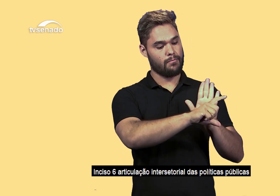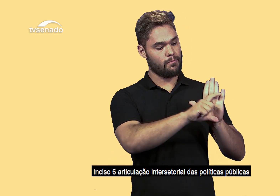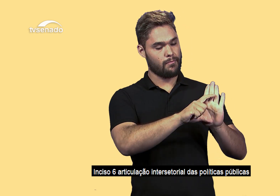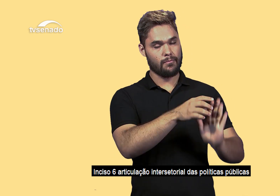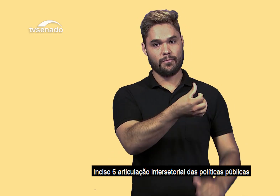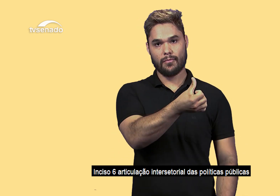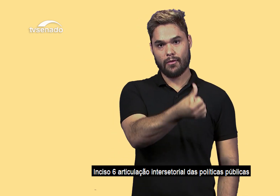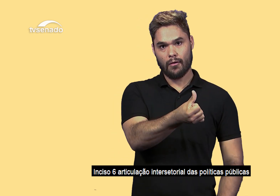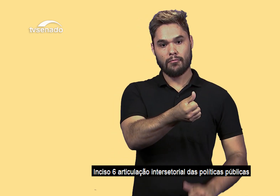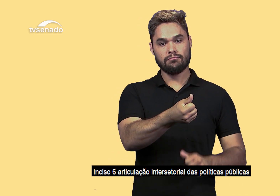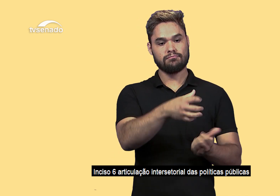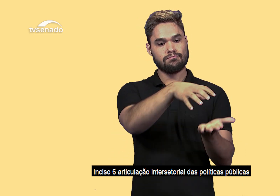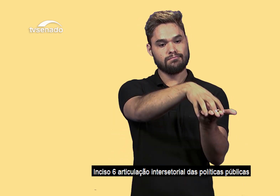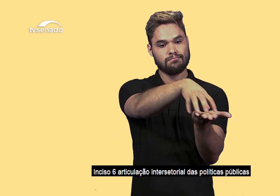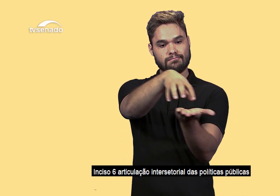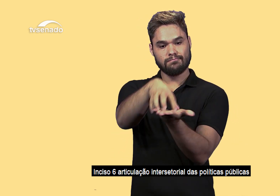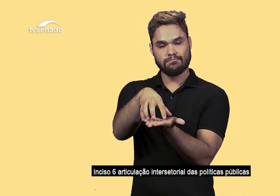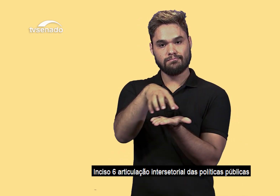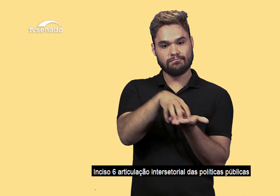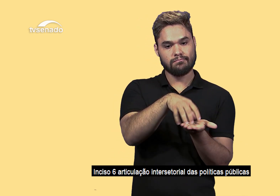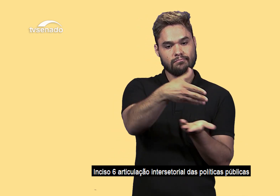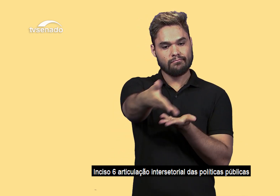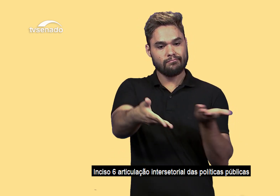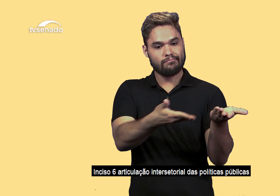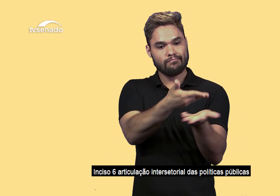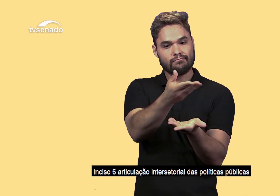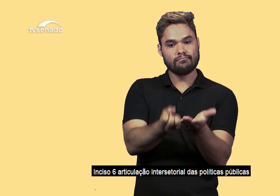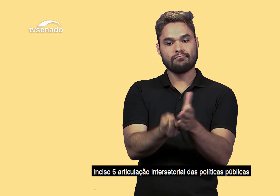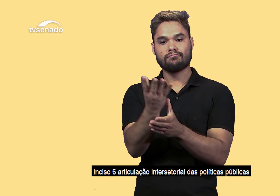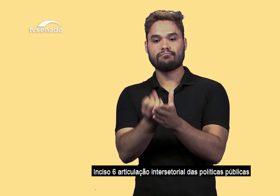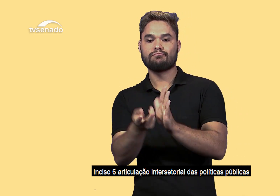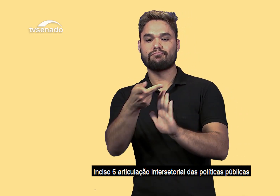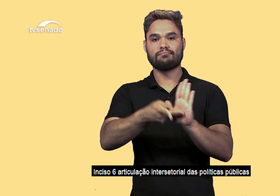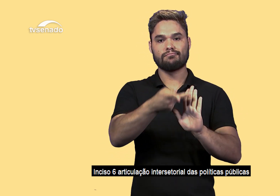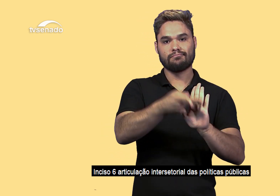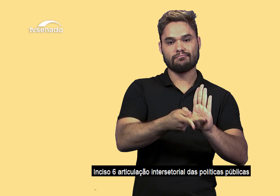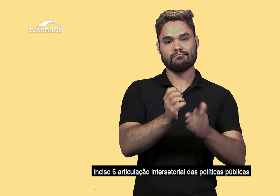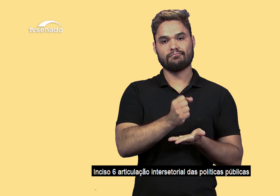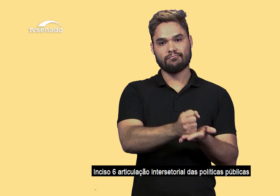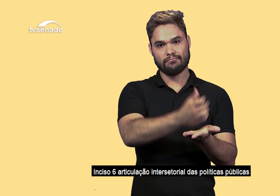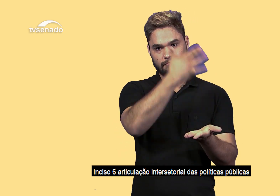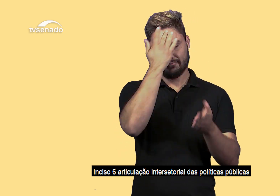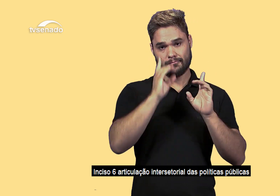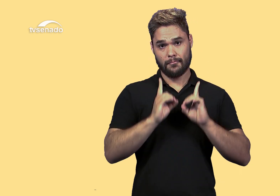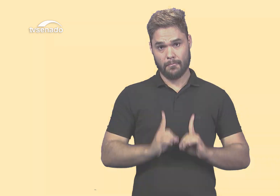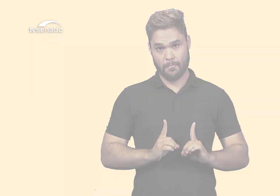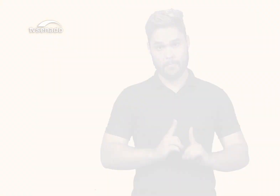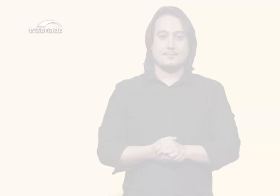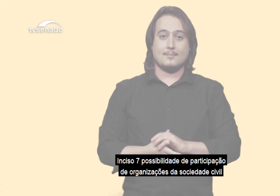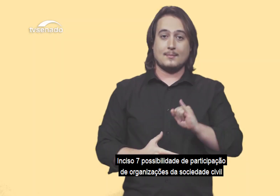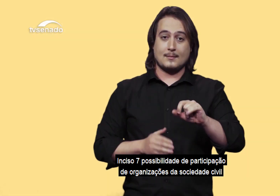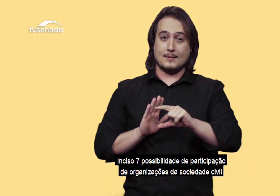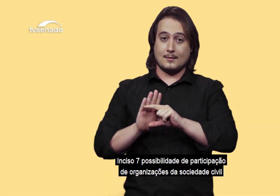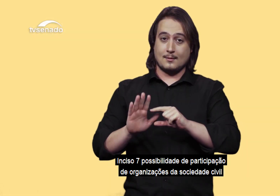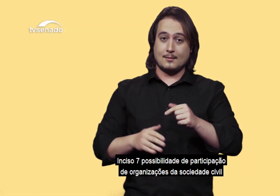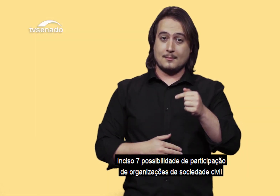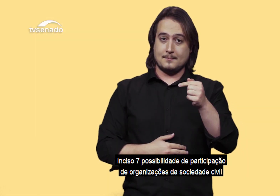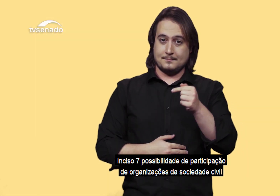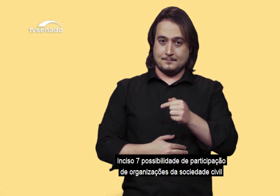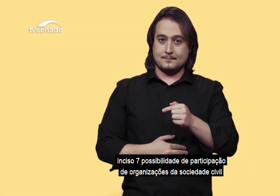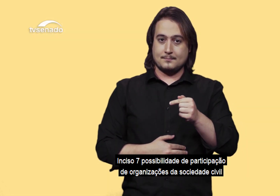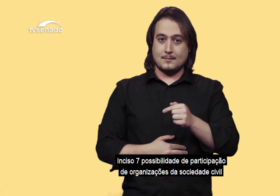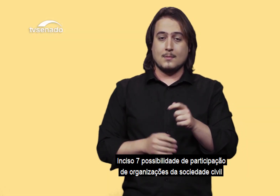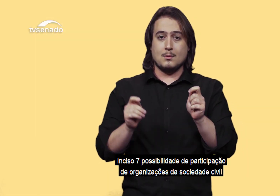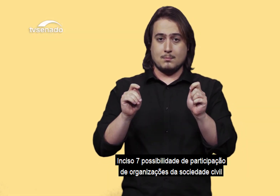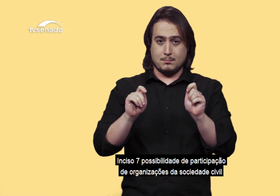6 Articulação intersetorial das políticas públicas Inciso